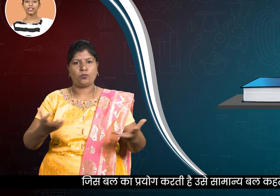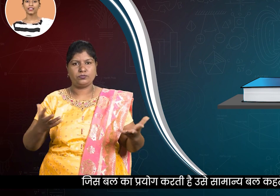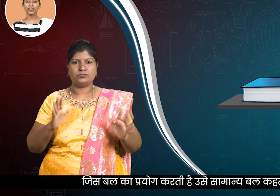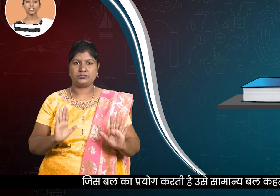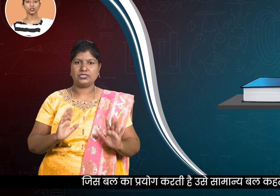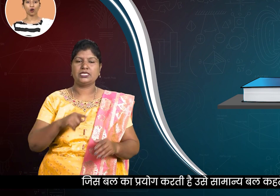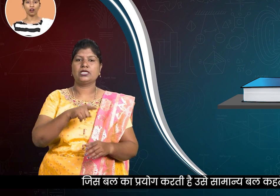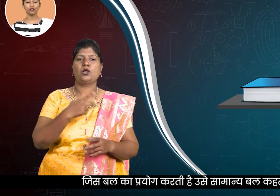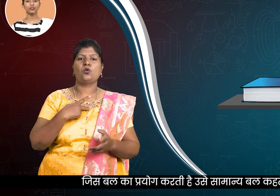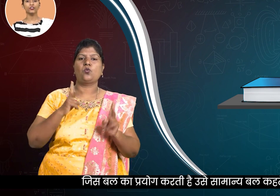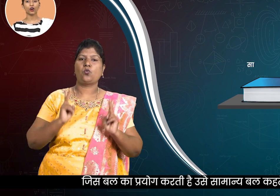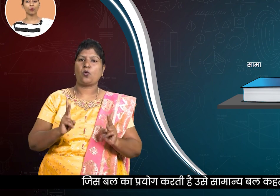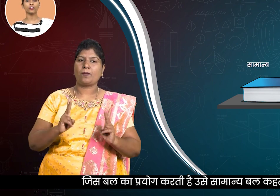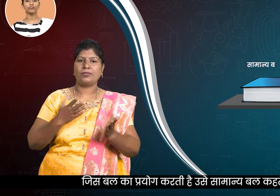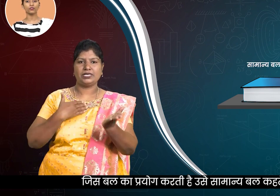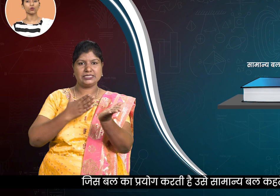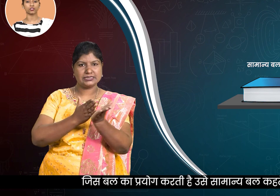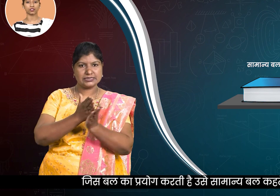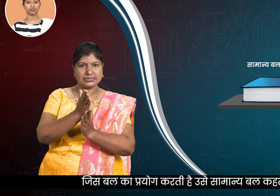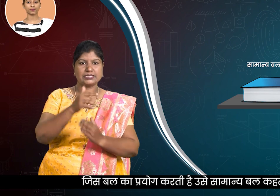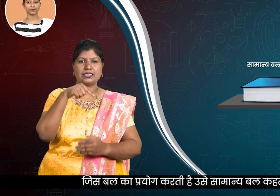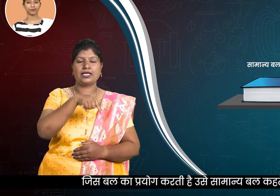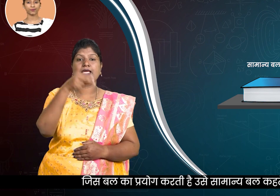यानी नॉर्मल फोर्स कहते हैं।